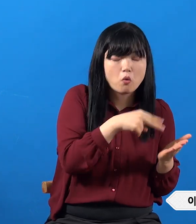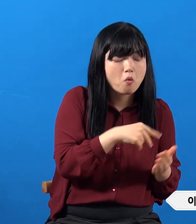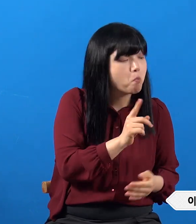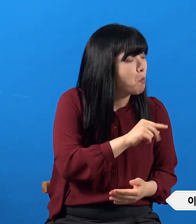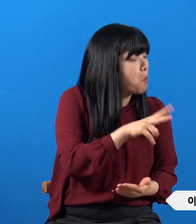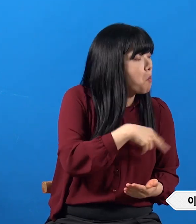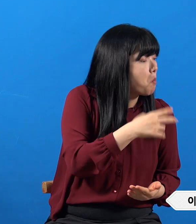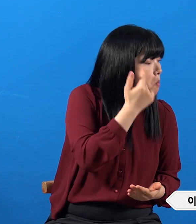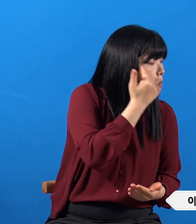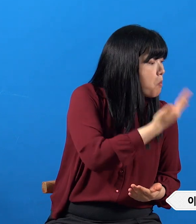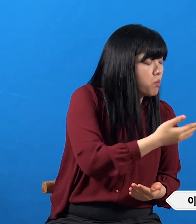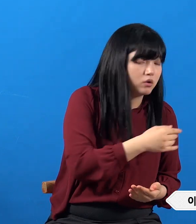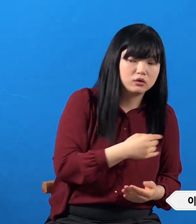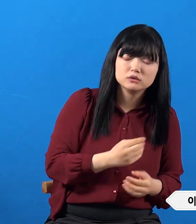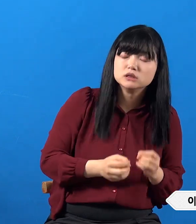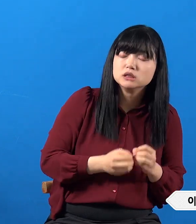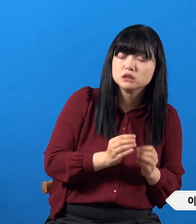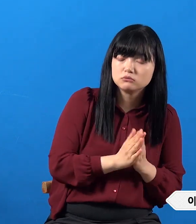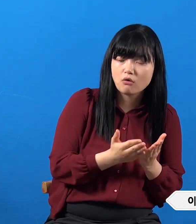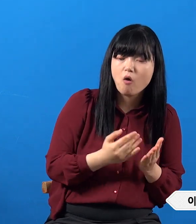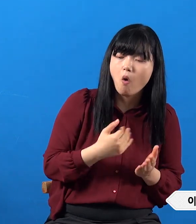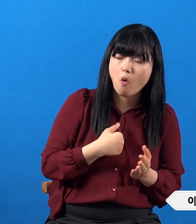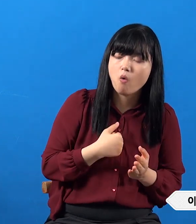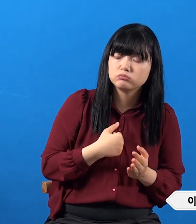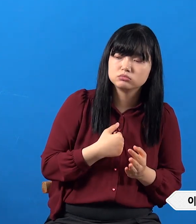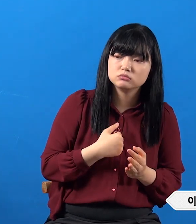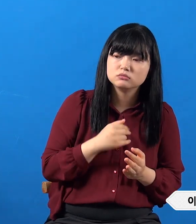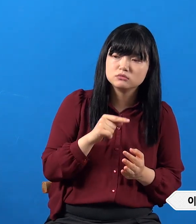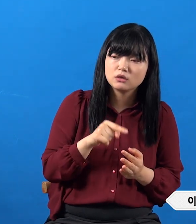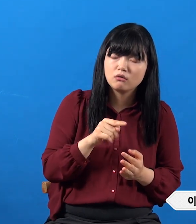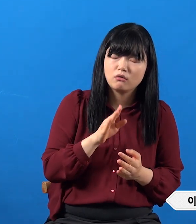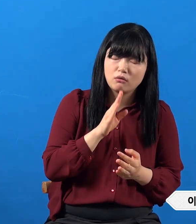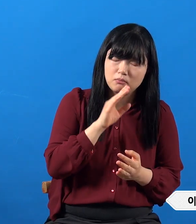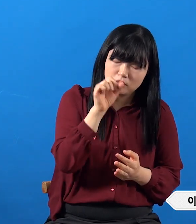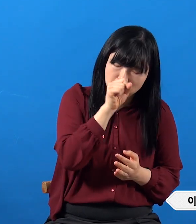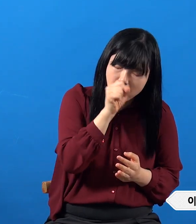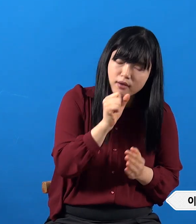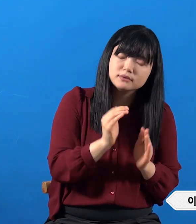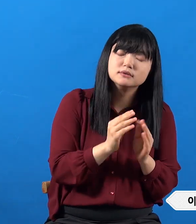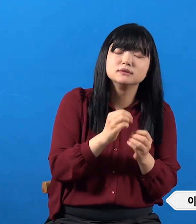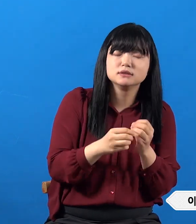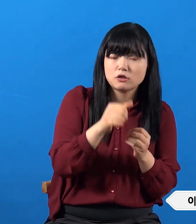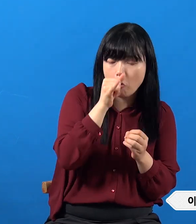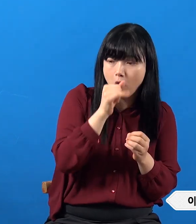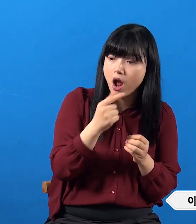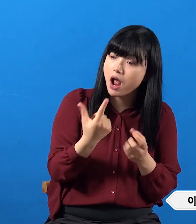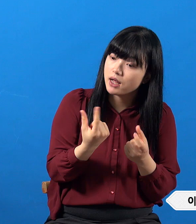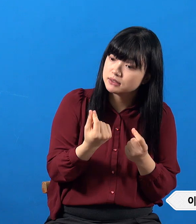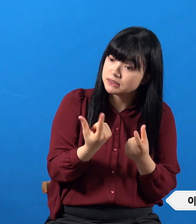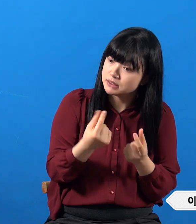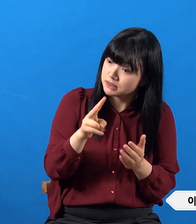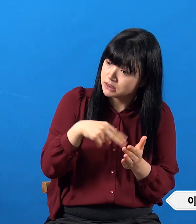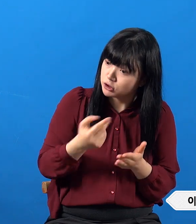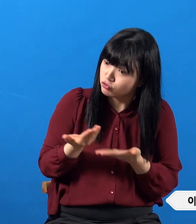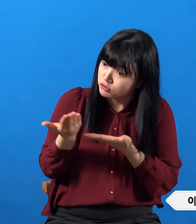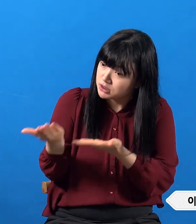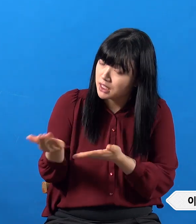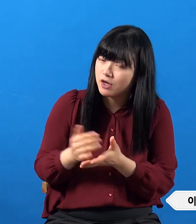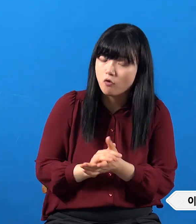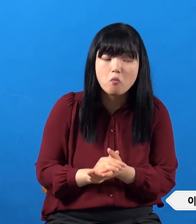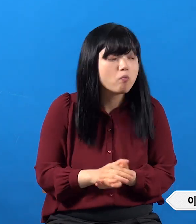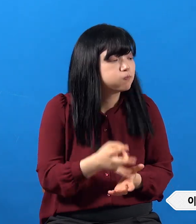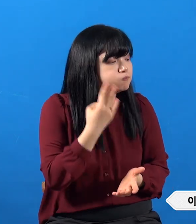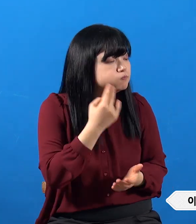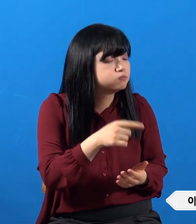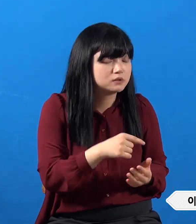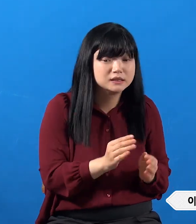시집이에요. 어떤 시집이세요? 그러니까 여기 제가 정말 좋아하는 시가 있거든요. 한번 읽어드릴까요? 예.